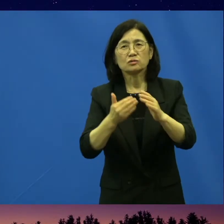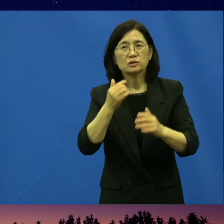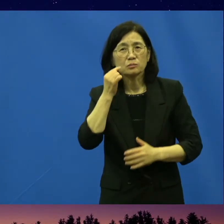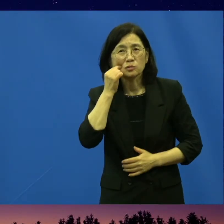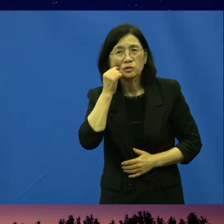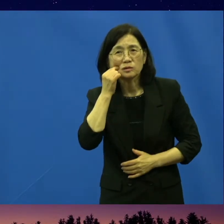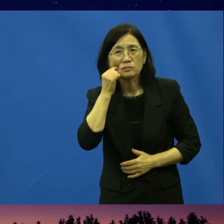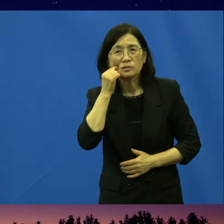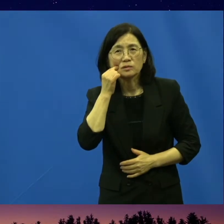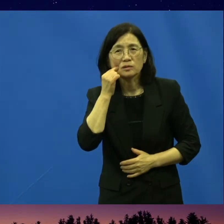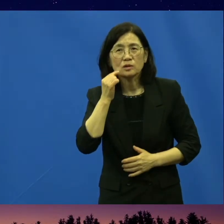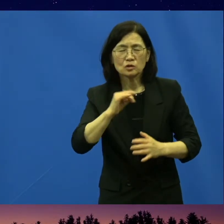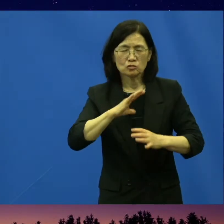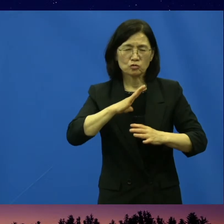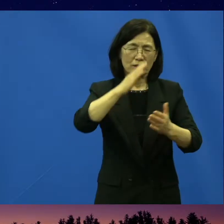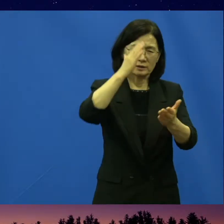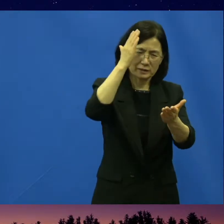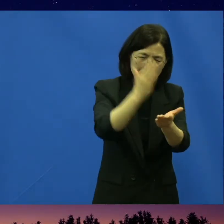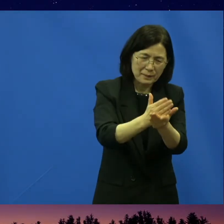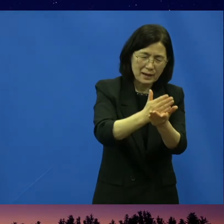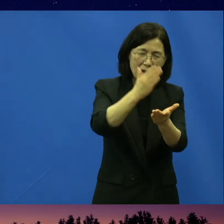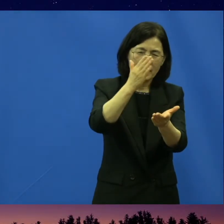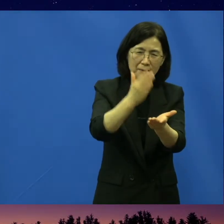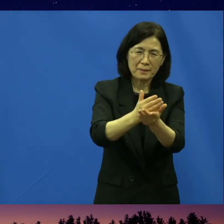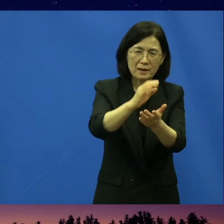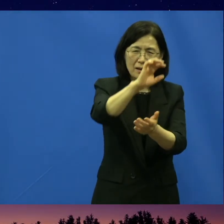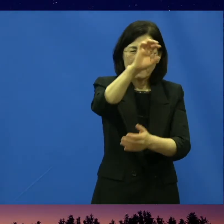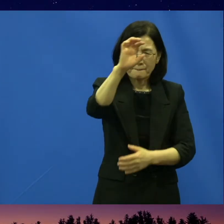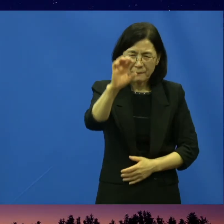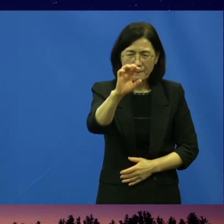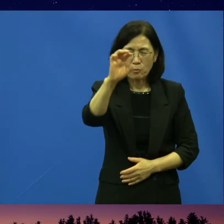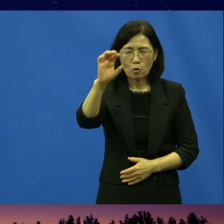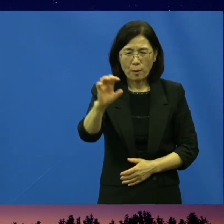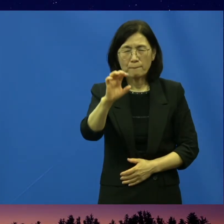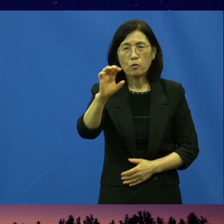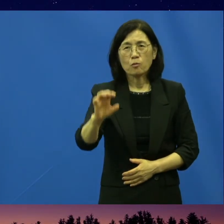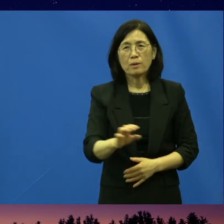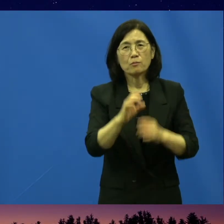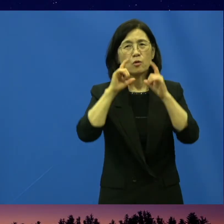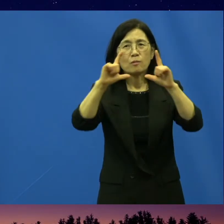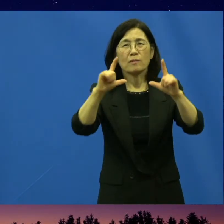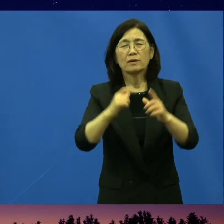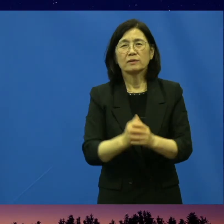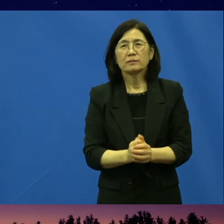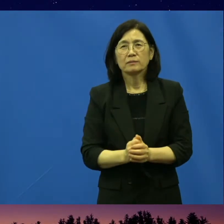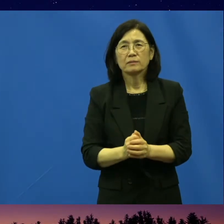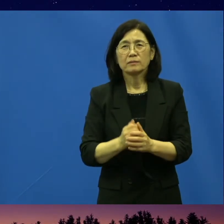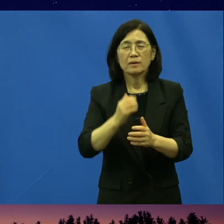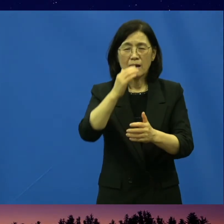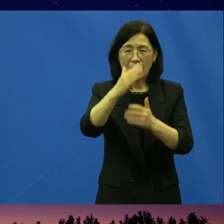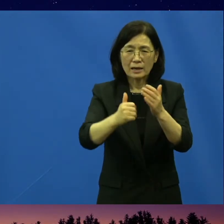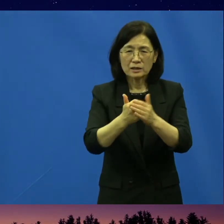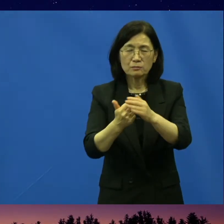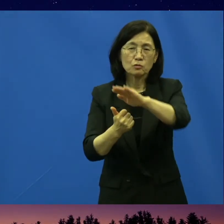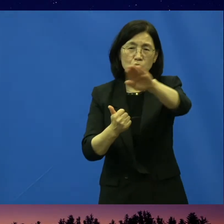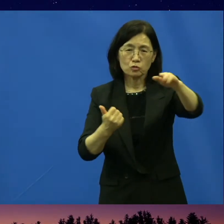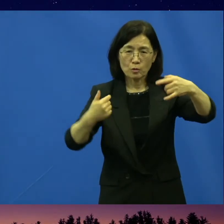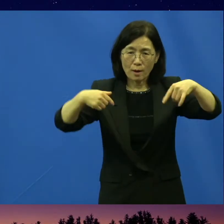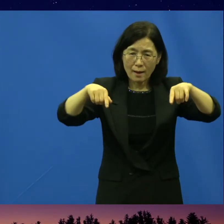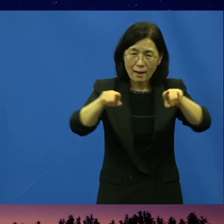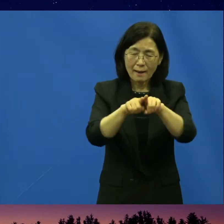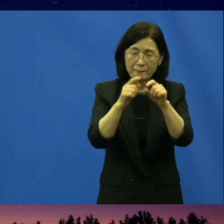여러분 두려워하지 말라고 그 말씀만으로 끝나지 않아요. 여러분 하나님이 우리와 함께 하시는 이유가 있어요. 우리를